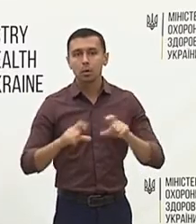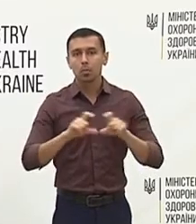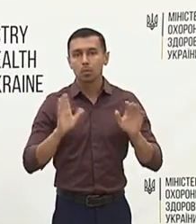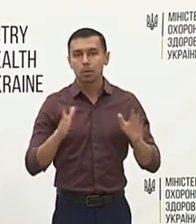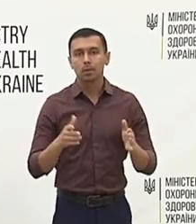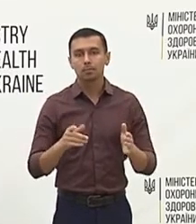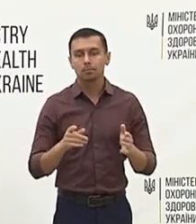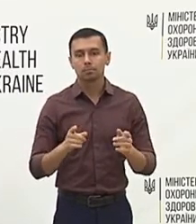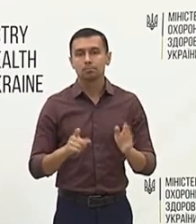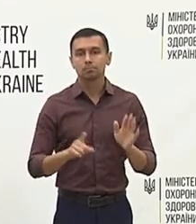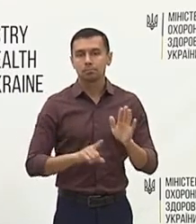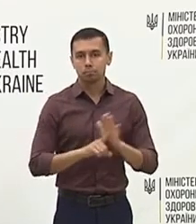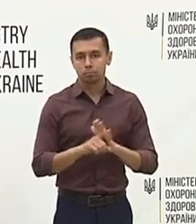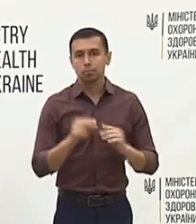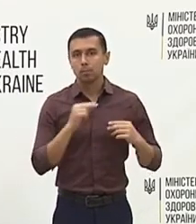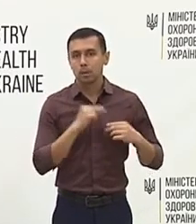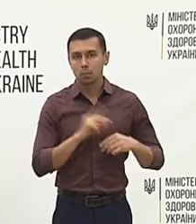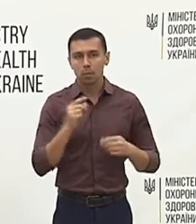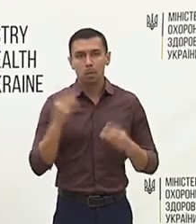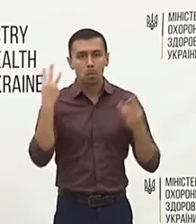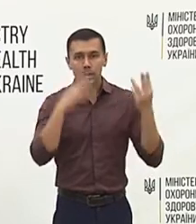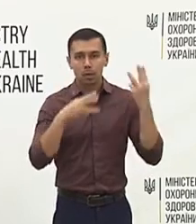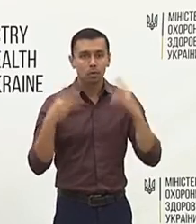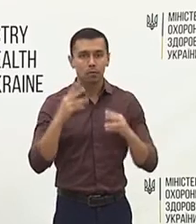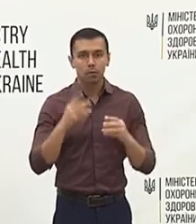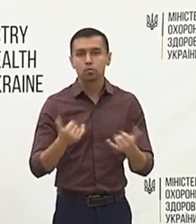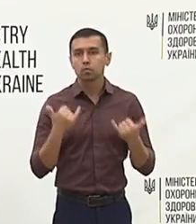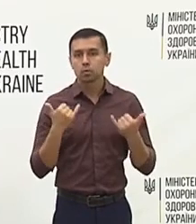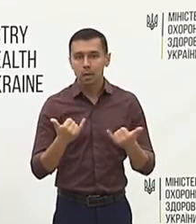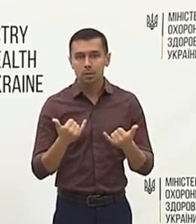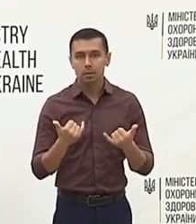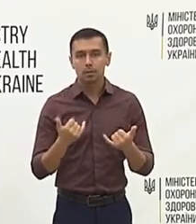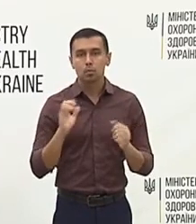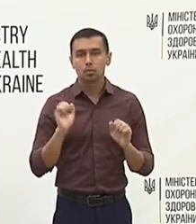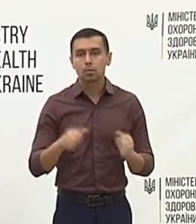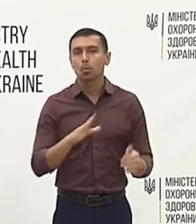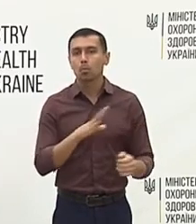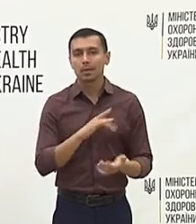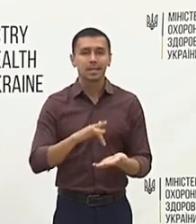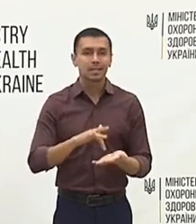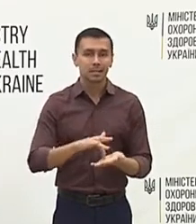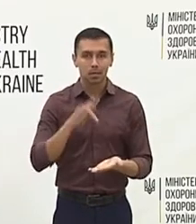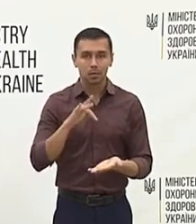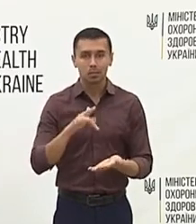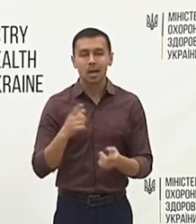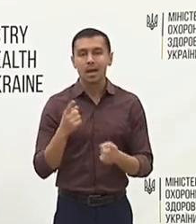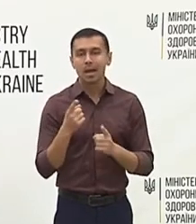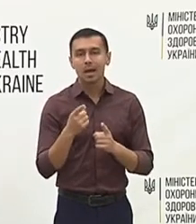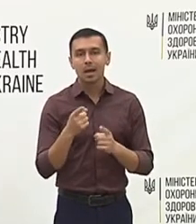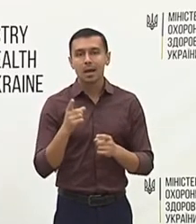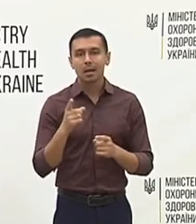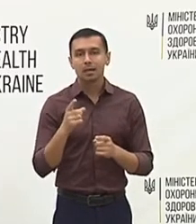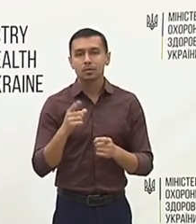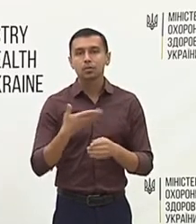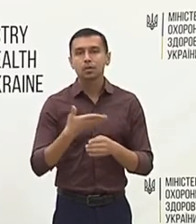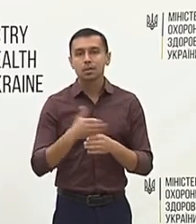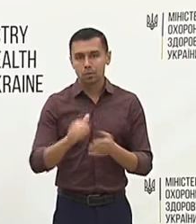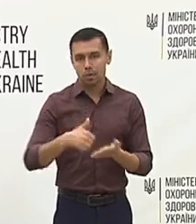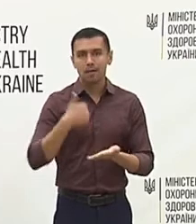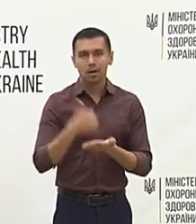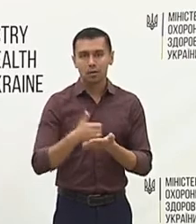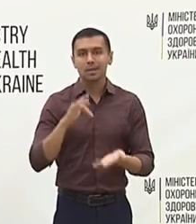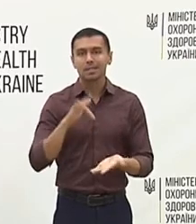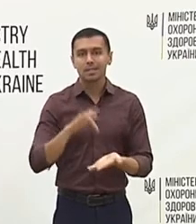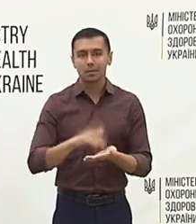лабораторія буде приведена в належний стан, вона буде модернізована, осучаснена і зможе стати центром референтним чи частиною